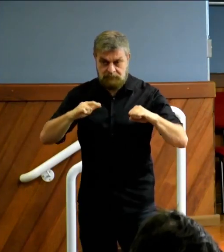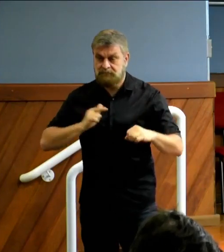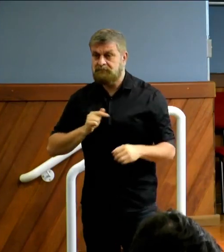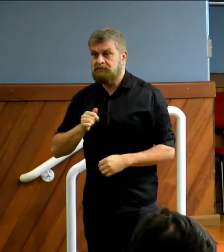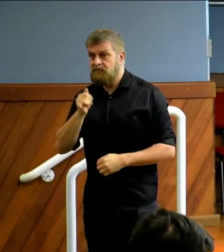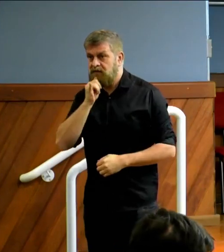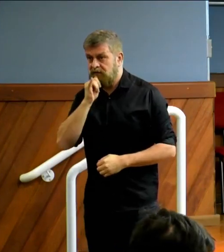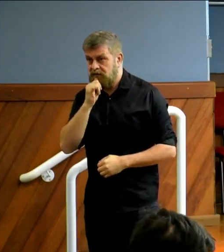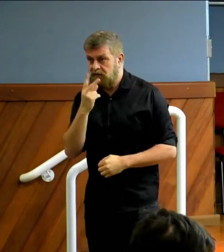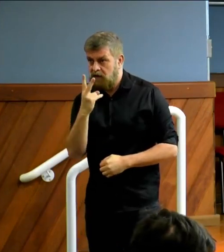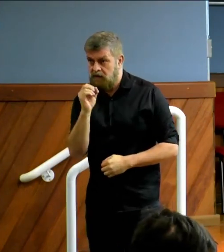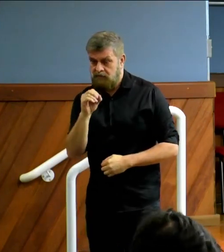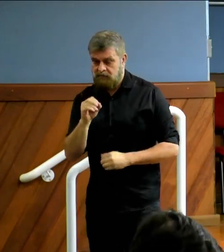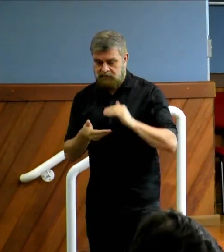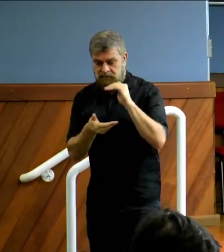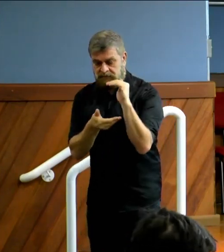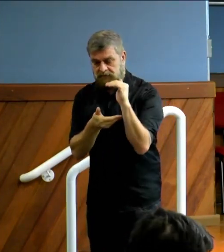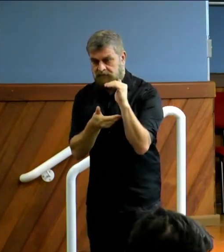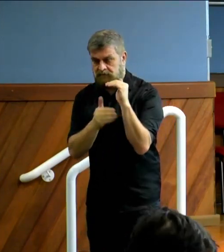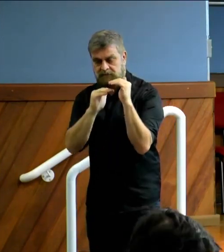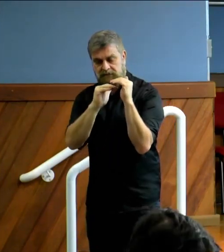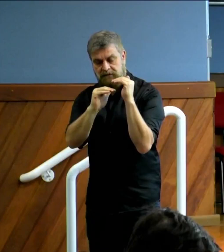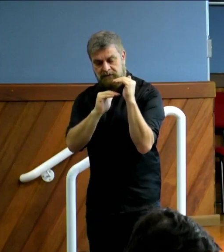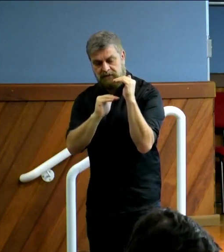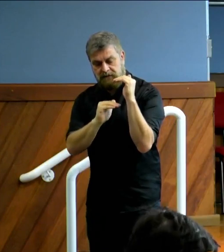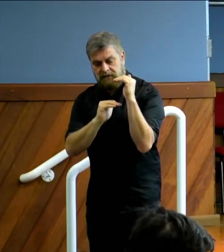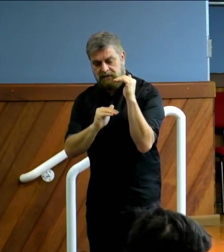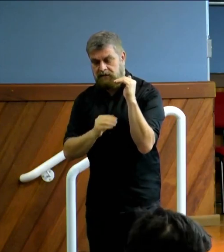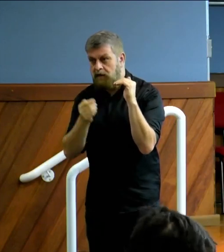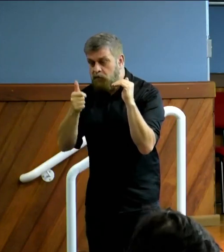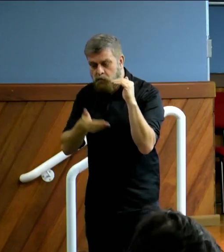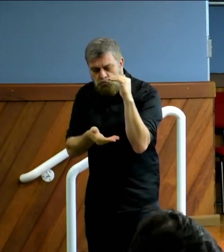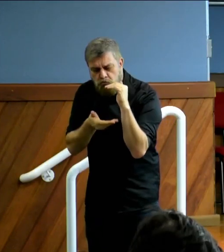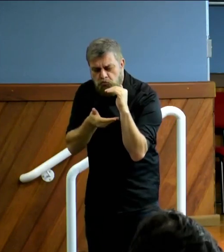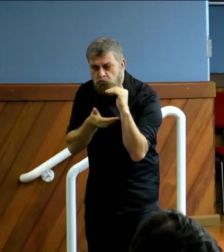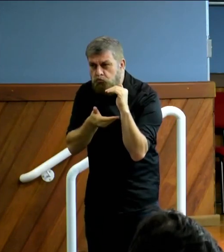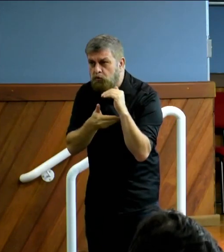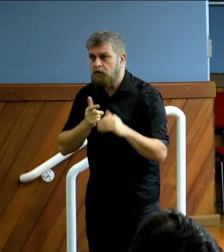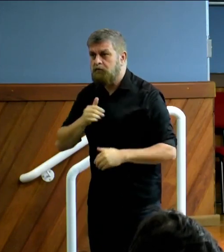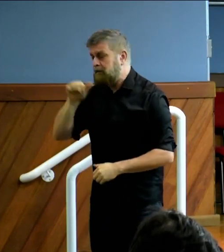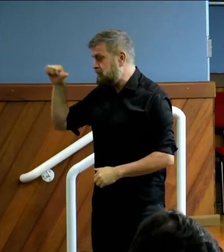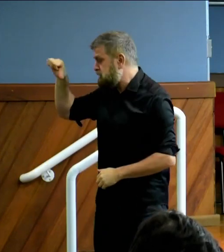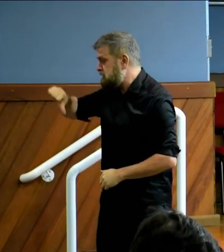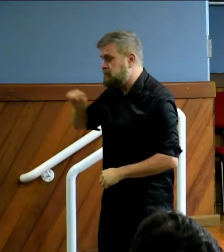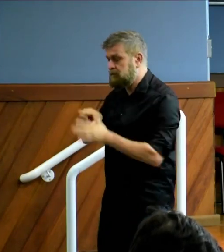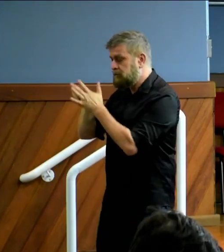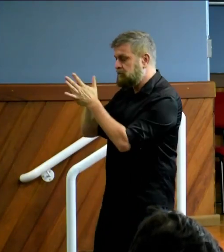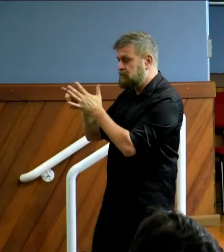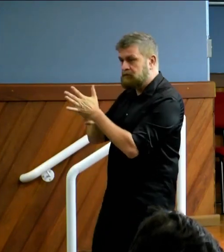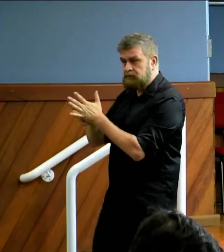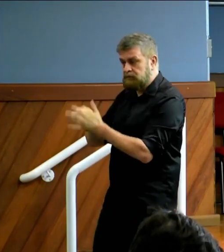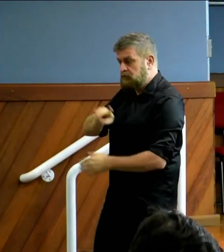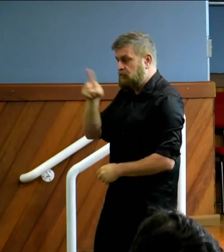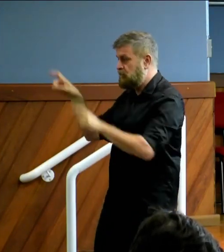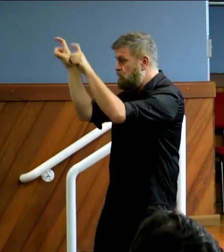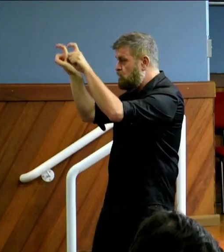de 20 centímetros de altura, que, ou seja, tem um volume muito pequenininho ali dentro, e é pior ainda conseguir encontrar esses materiais dentro